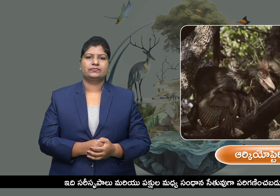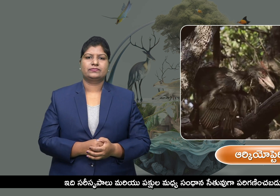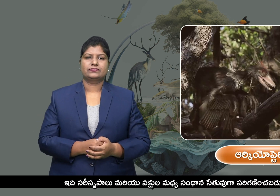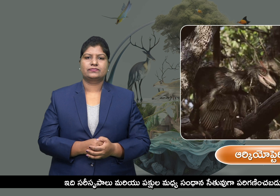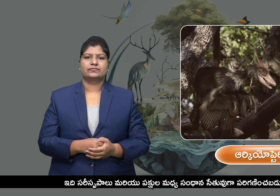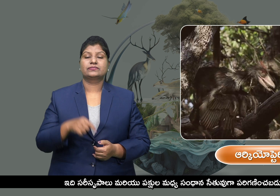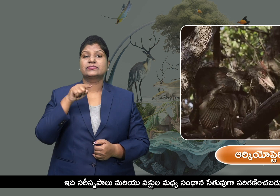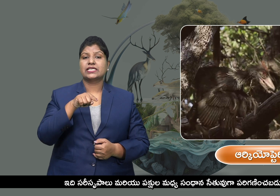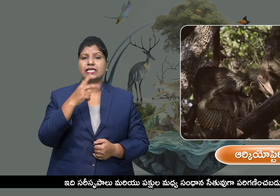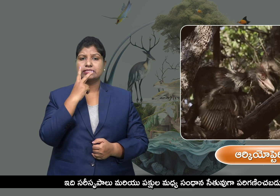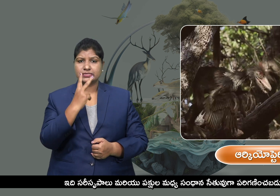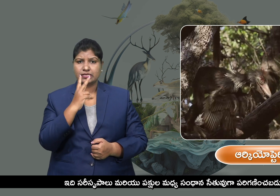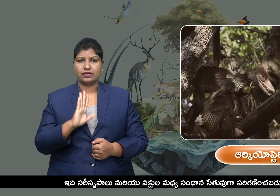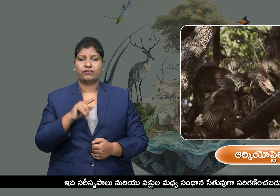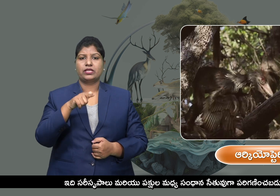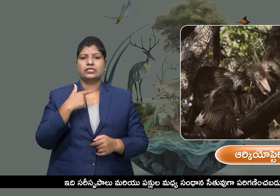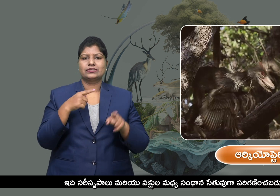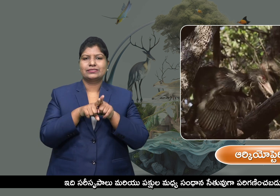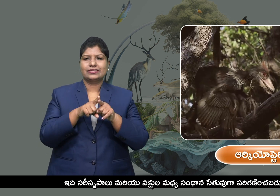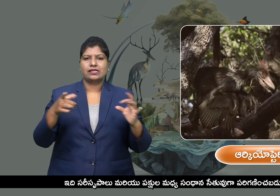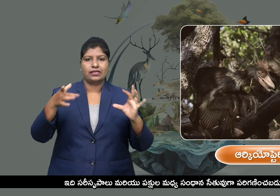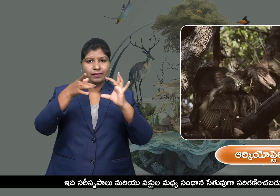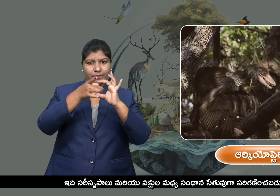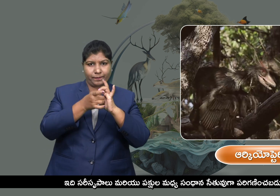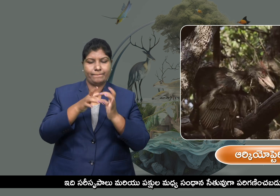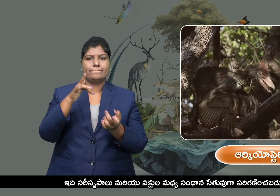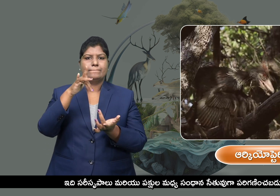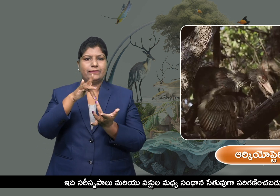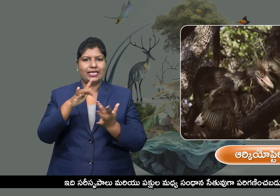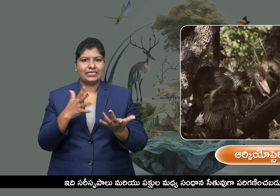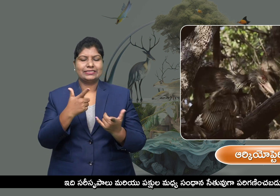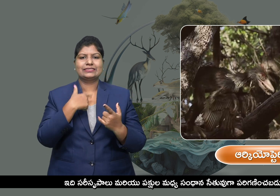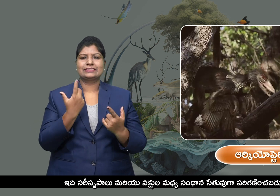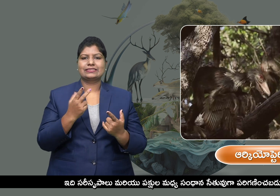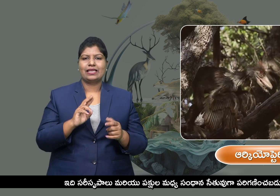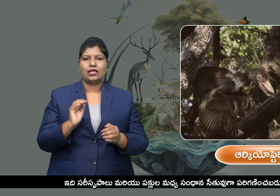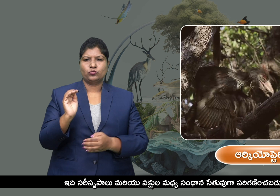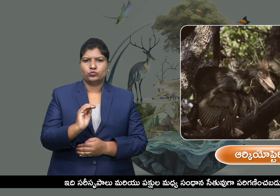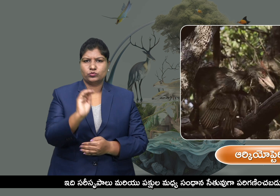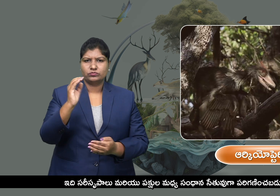ఇది సరీసృపాలు మరియు పక్షుల మధ్య సంధాన సేతువుగా పరిగణించబడుతుంది.